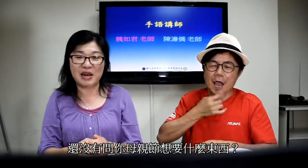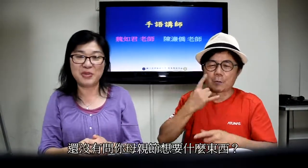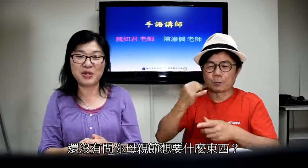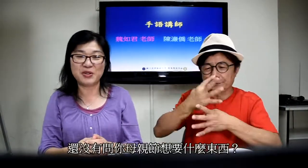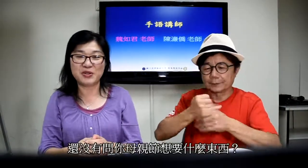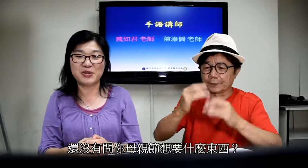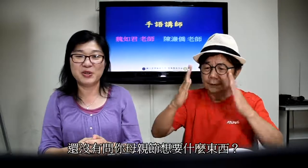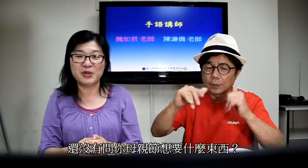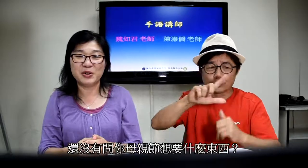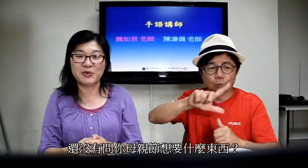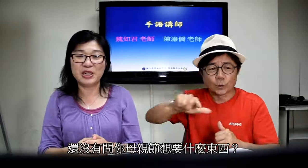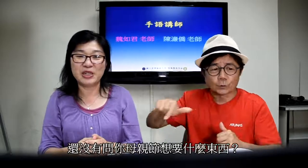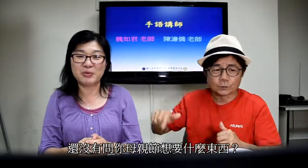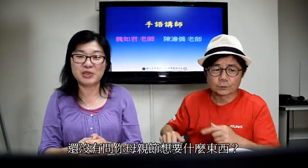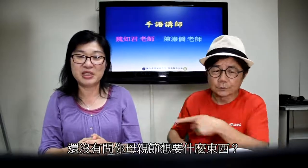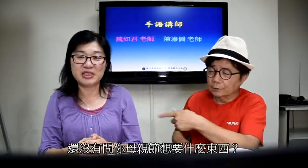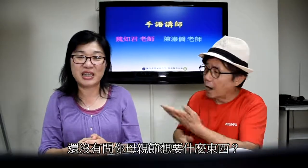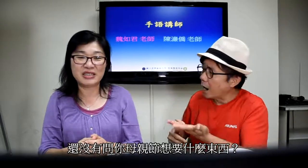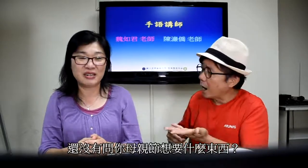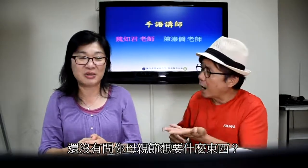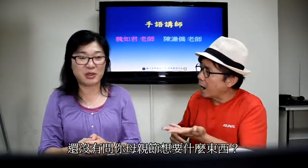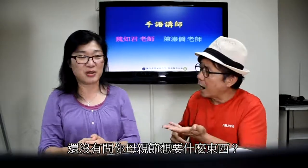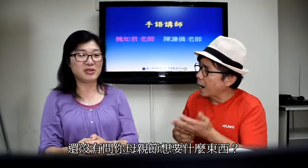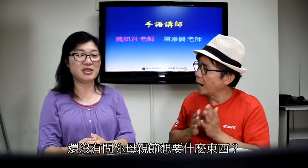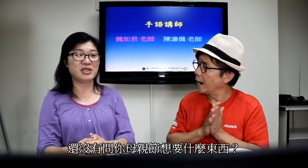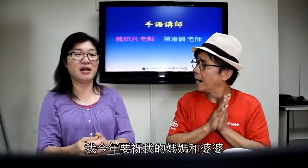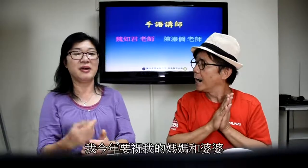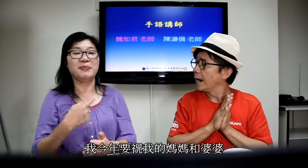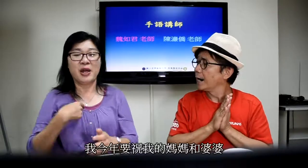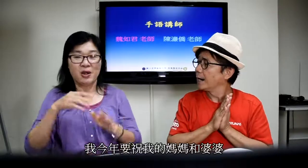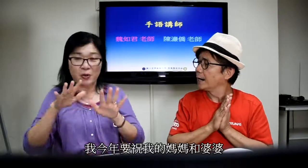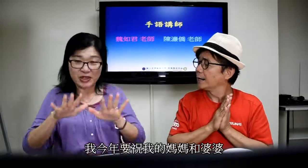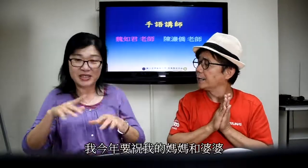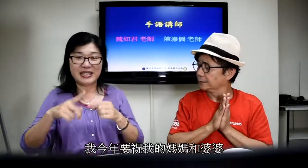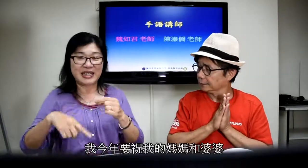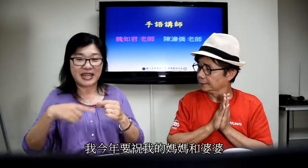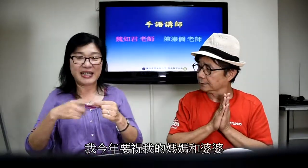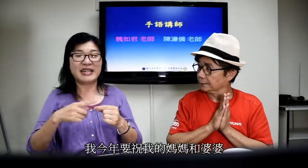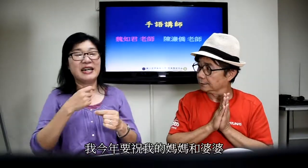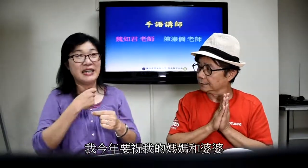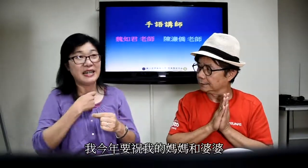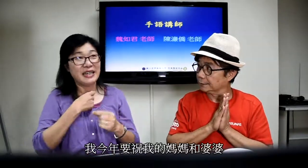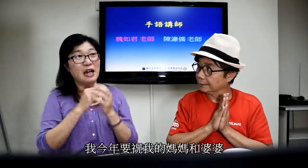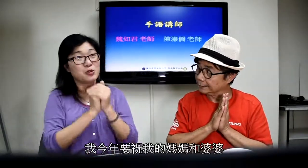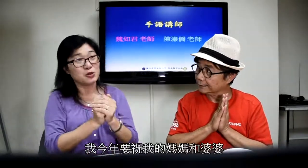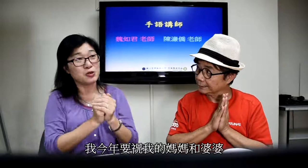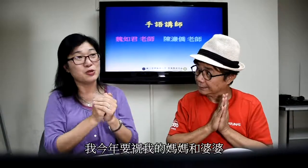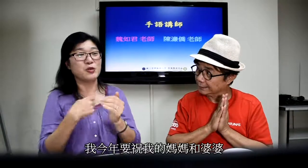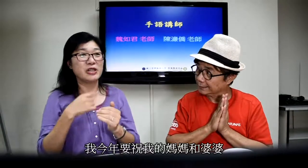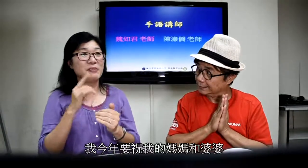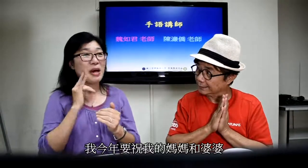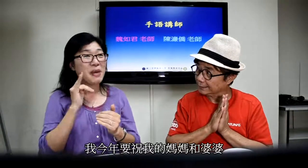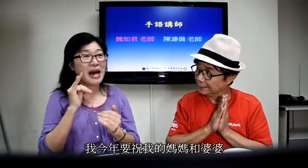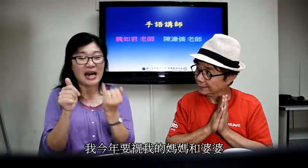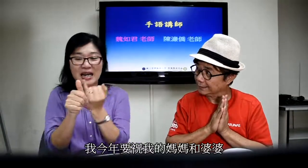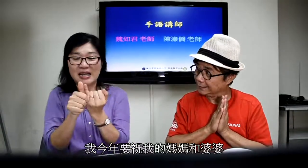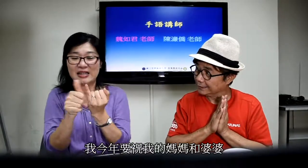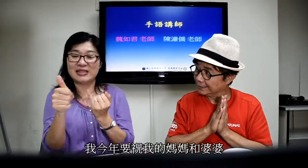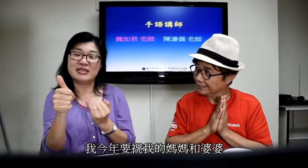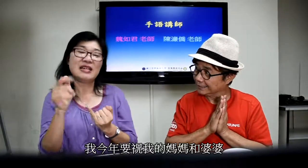有。问你母亲节想要什么东西哈？我今年呢要祝我的妈妈和